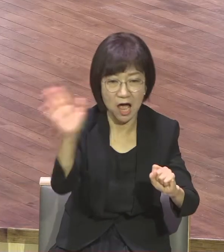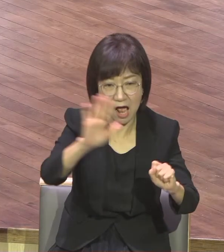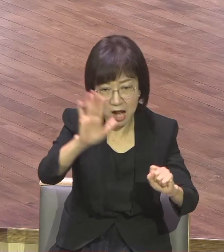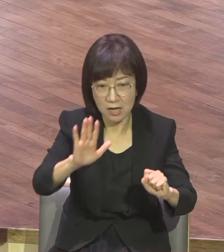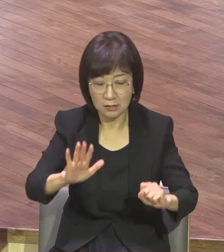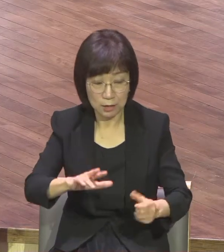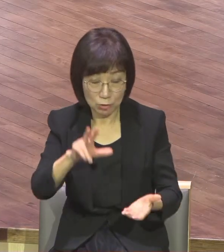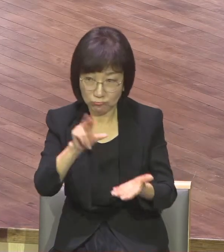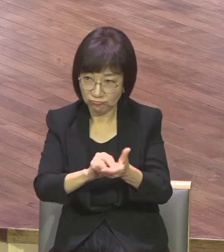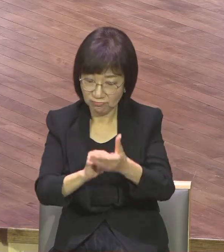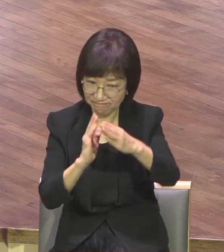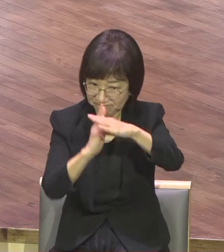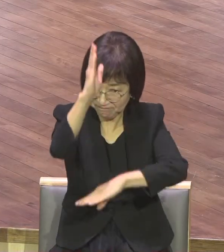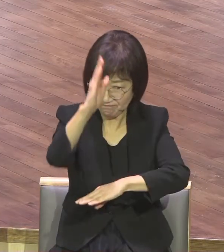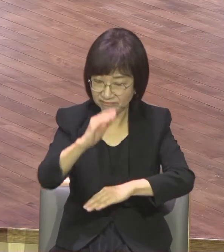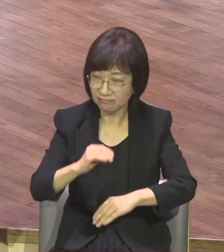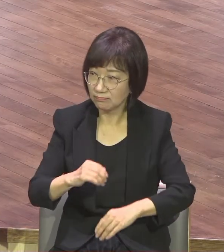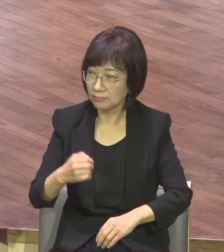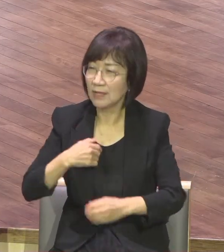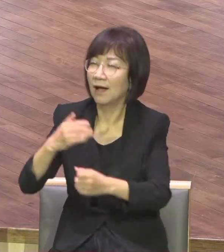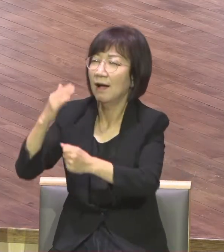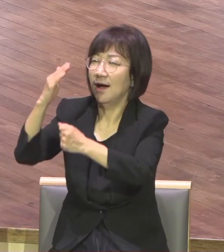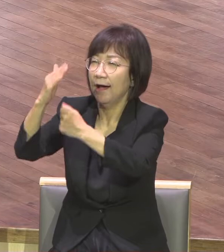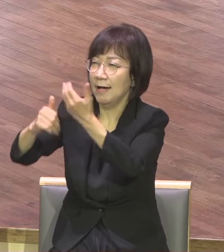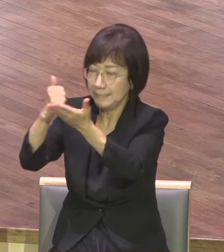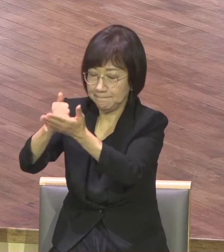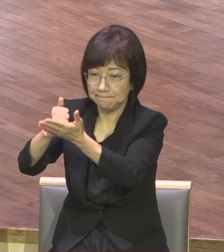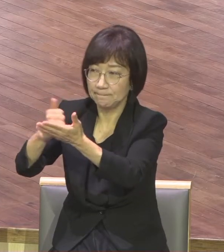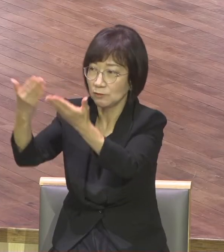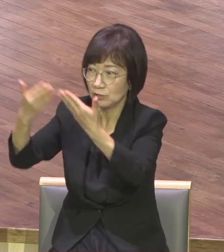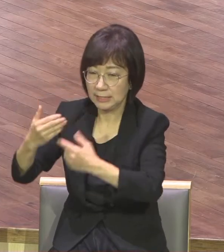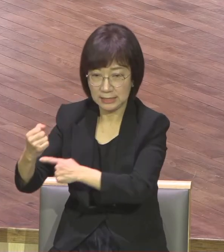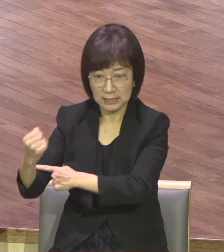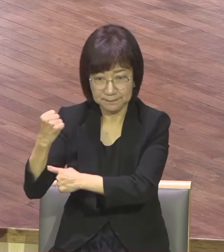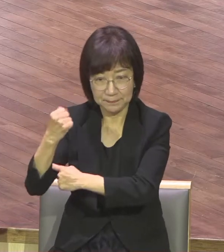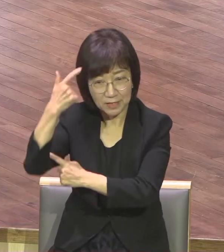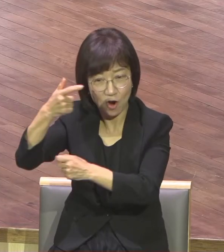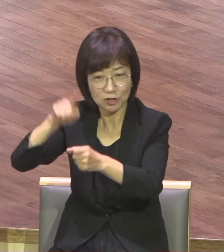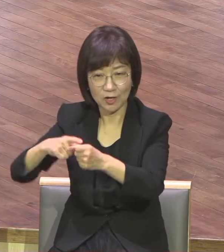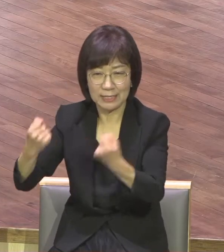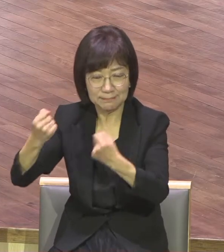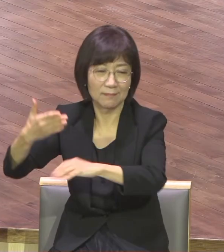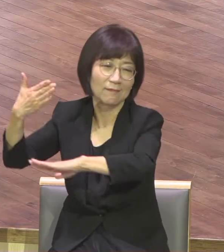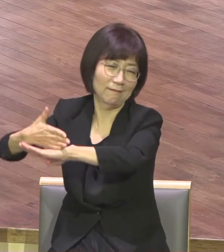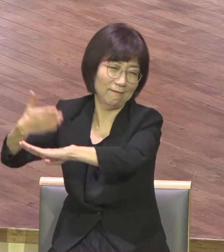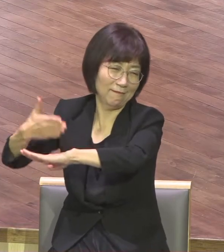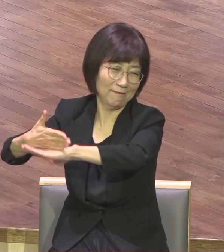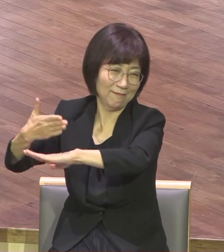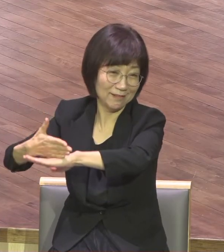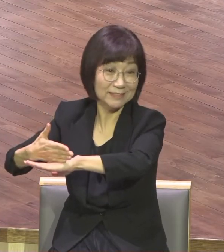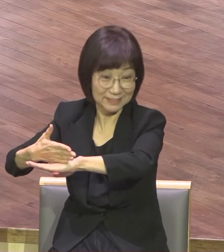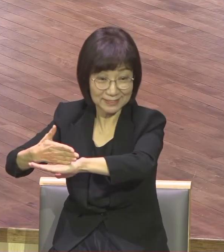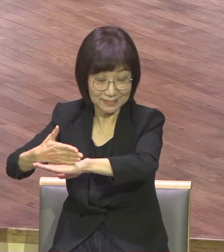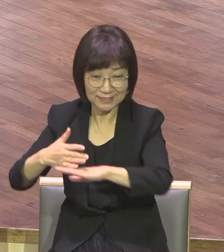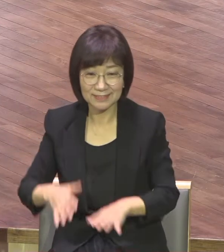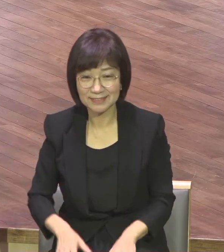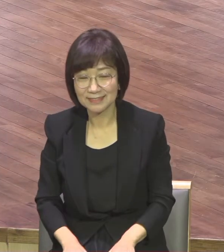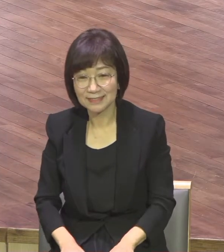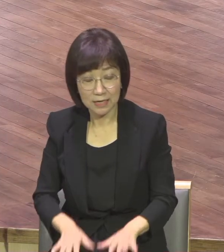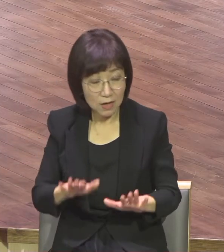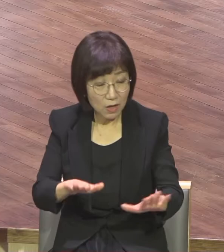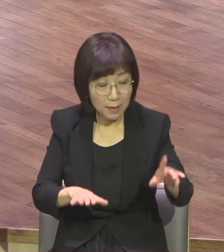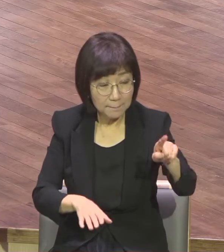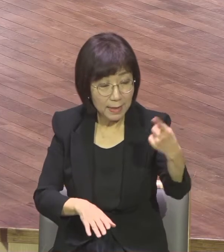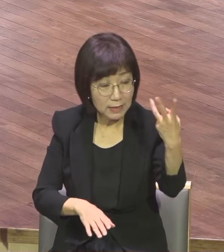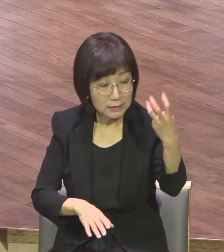문제를 넘어서 나를 넘어서 영적인 이 힘을 가지게 된 것에 감사하고 있어요. 그래서 이 절제를